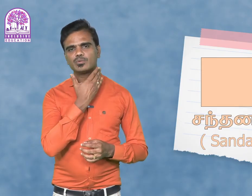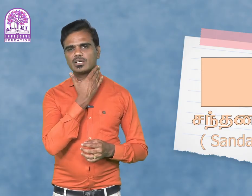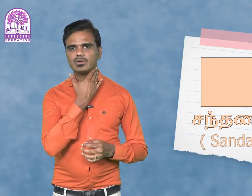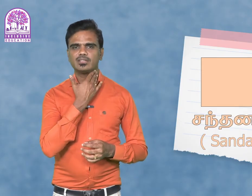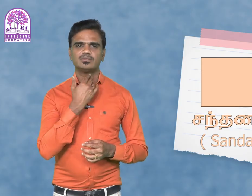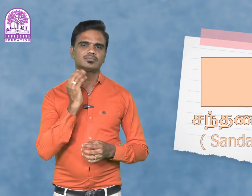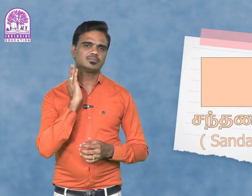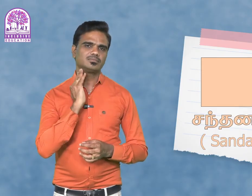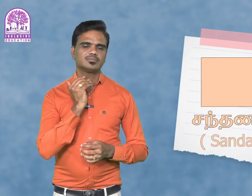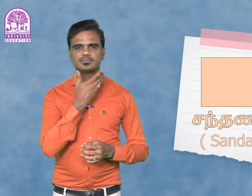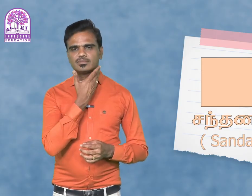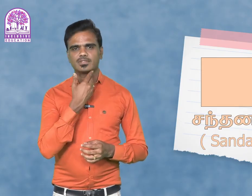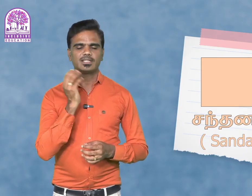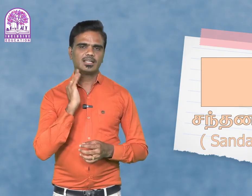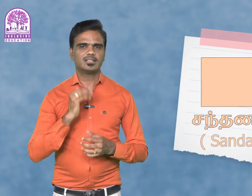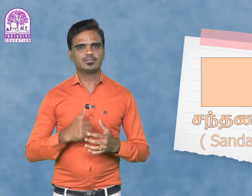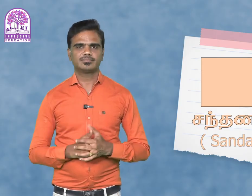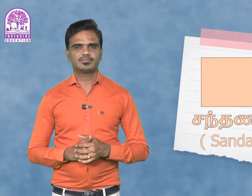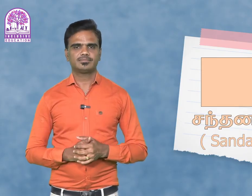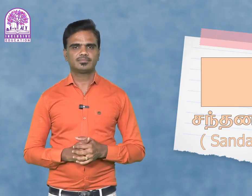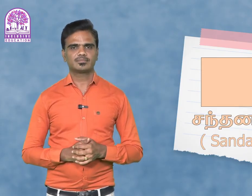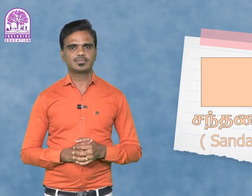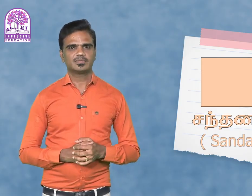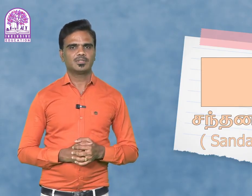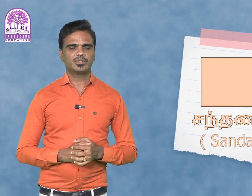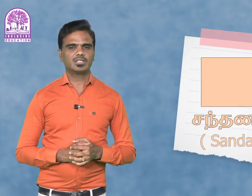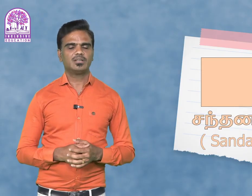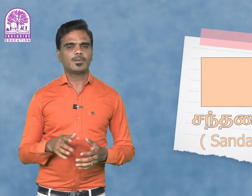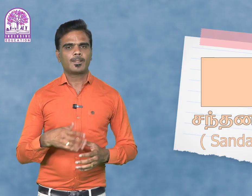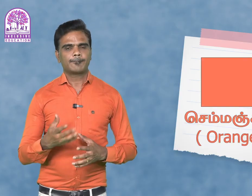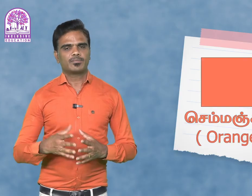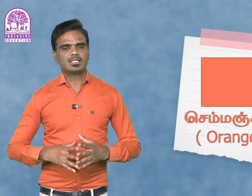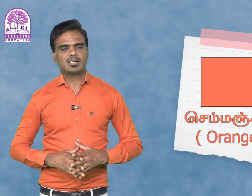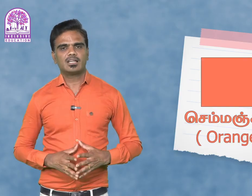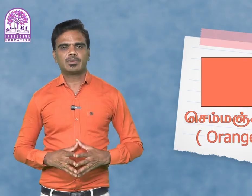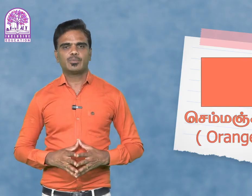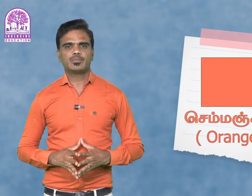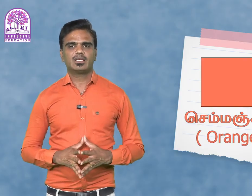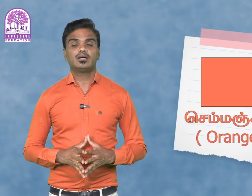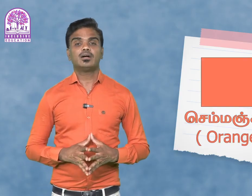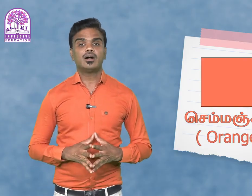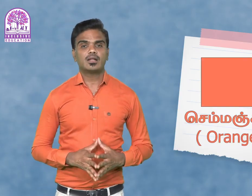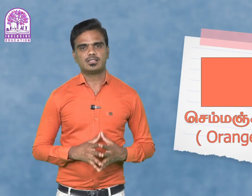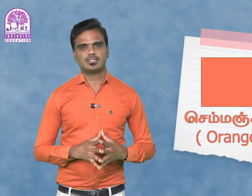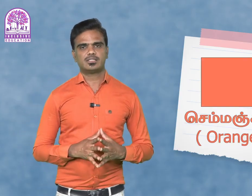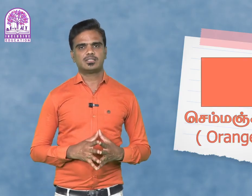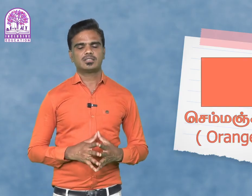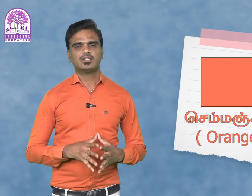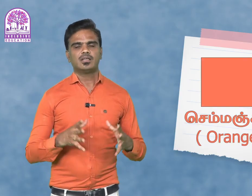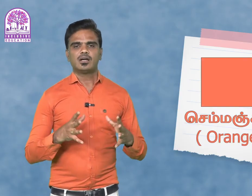கூட காமிப்பாங்க இந்த கலர்னு. புரியுதுங்களா? நெக்ஸ்ட் என்ன கலர் பார்க்க போகிறோம் அப்படின்னா, ஆரஞ்சு.